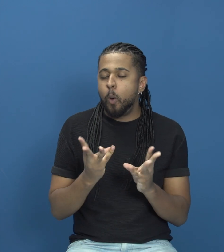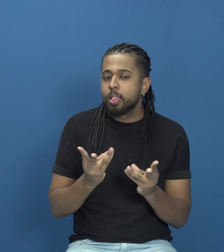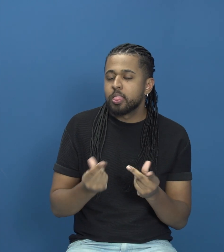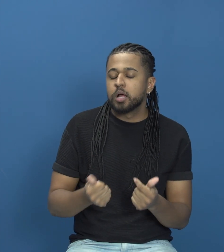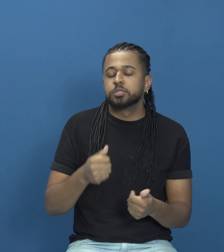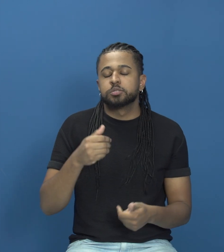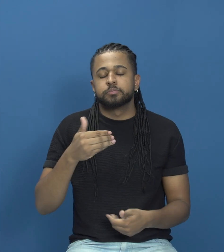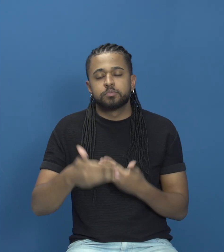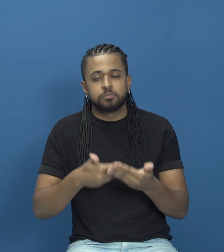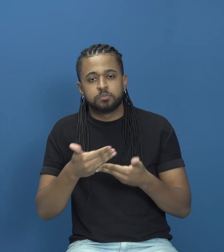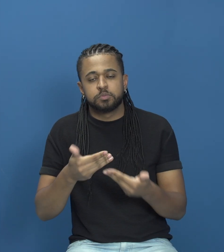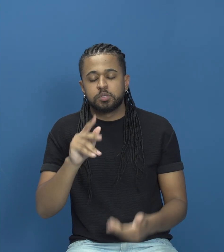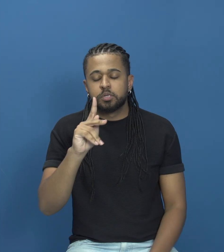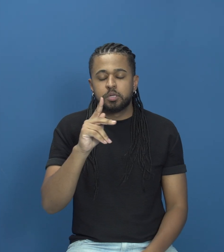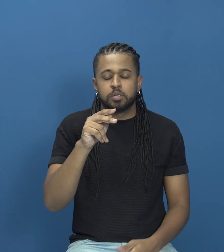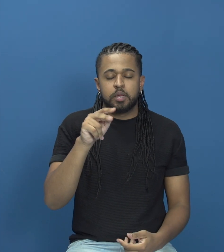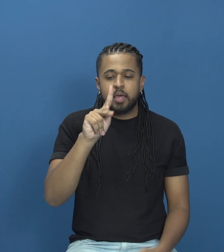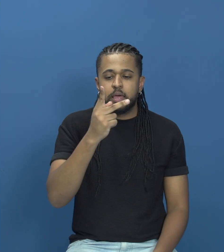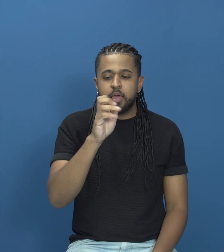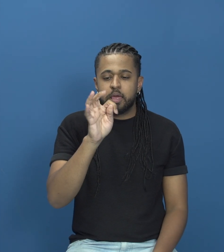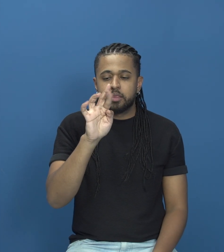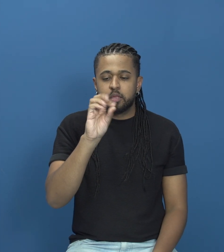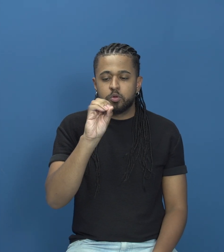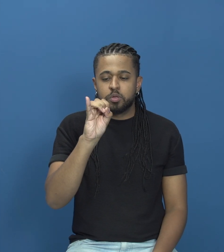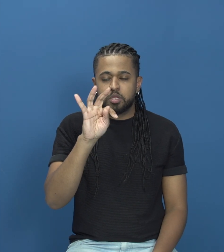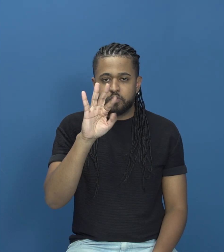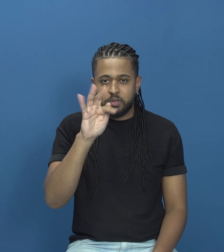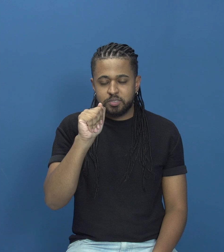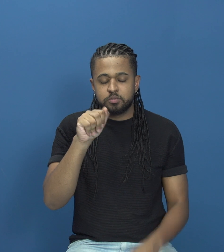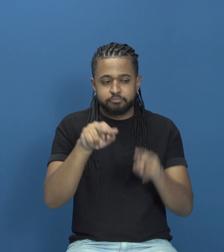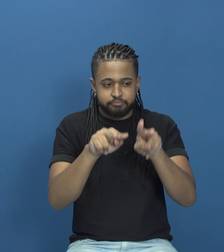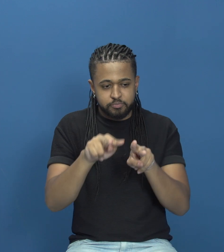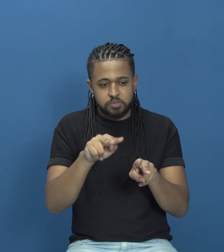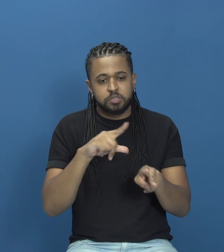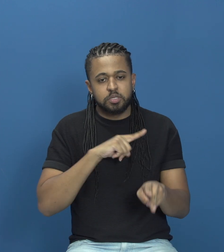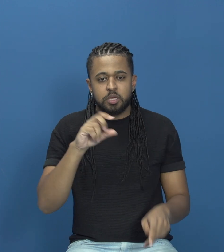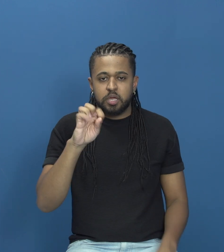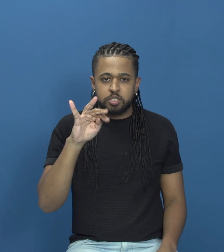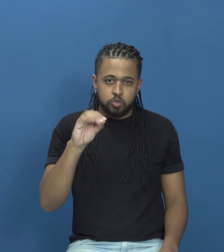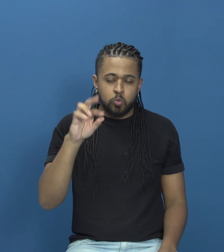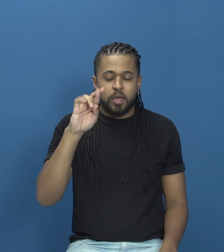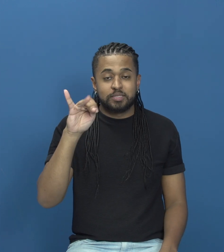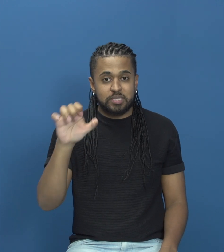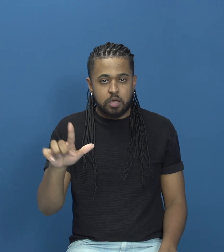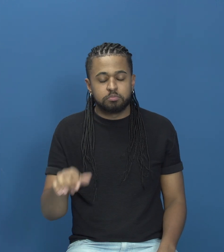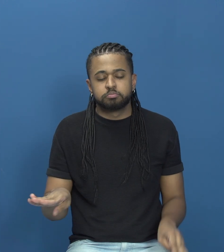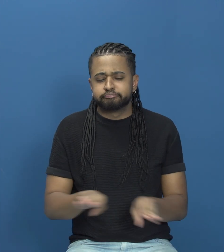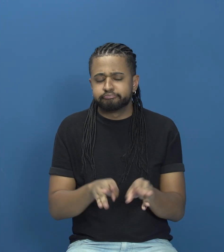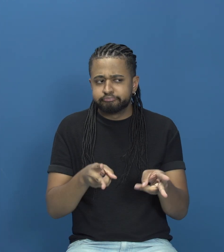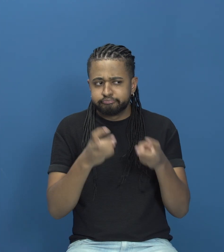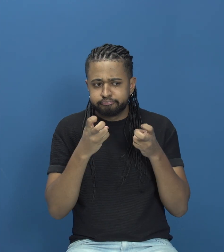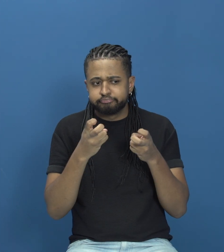do procedimento de heteroidentificação, aferição da autodeclaração étnico-racial,